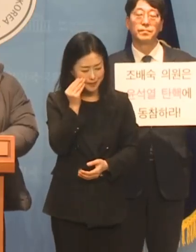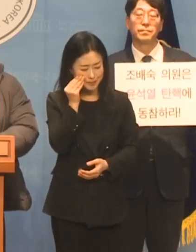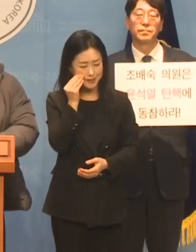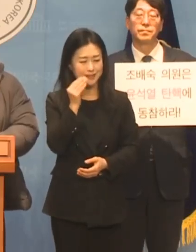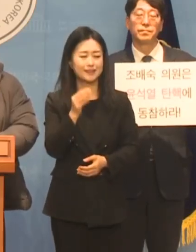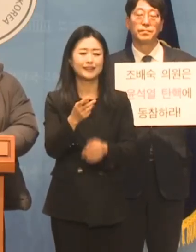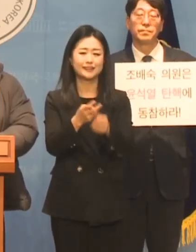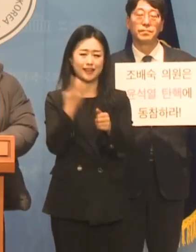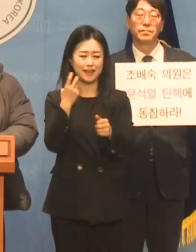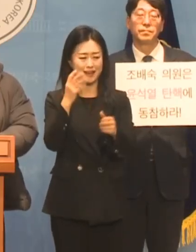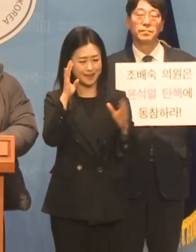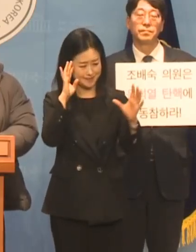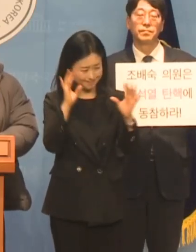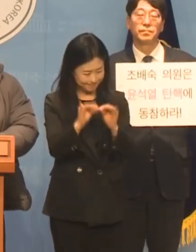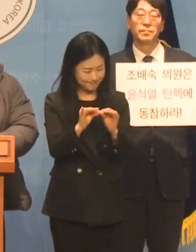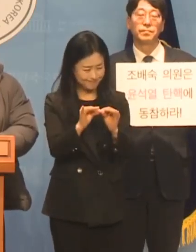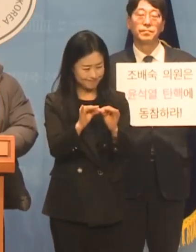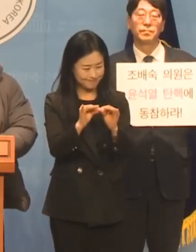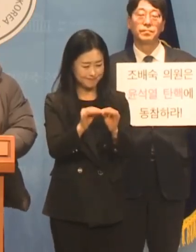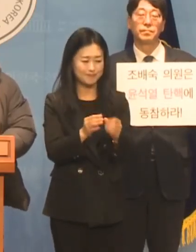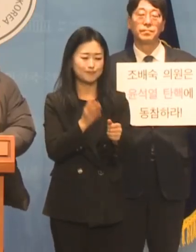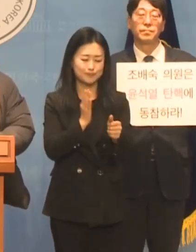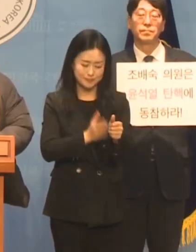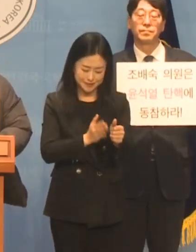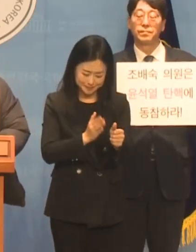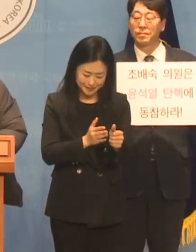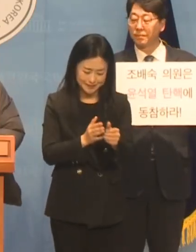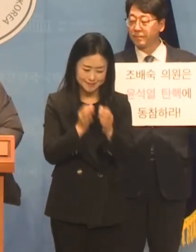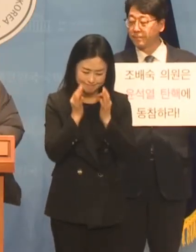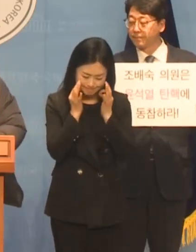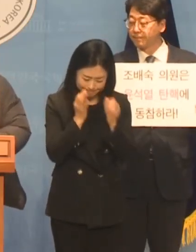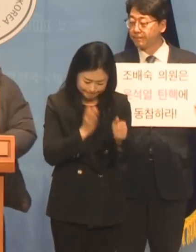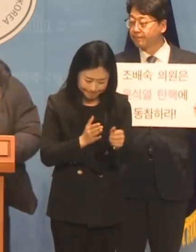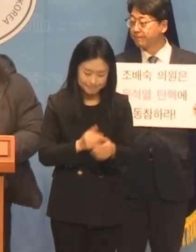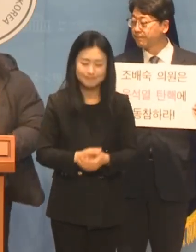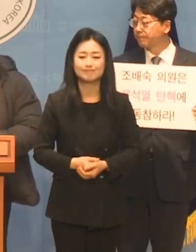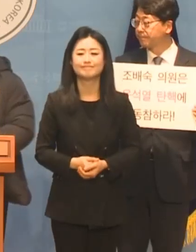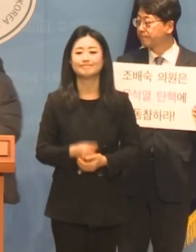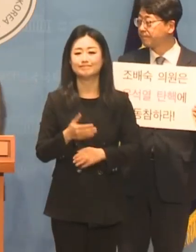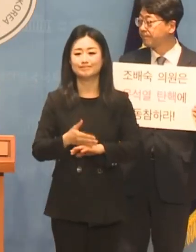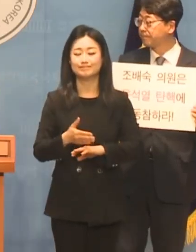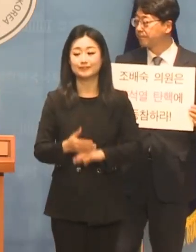찬성에 동참해 주시길 간곡히 부탁드립니다. 감사합니다.